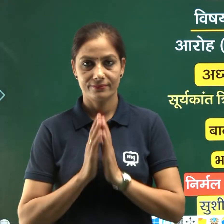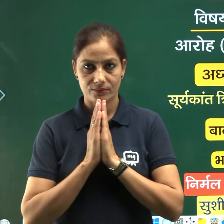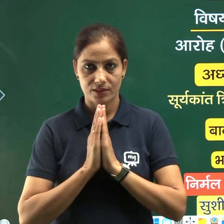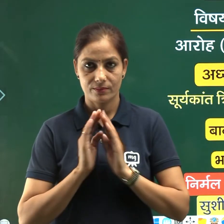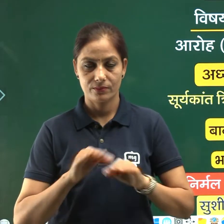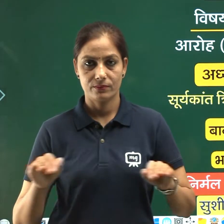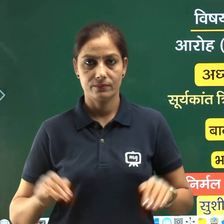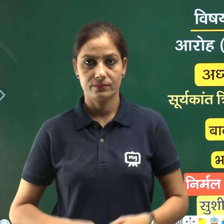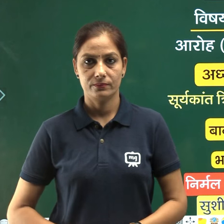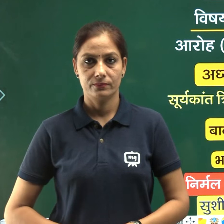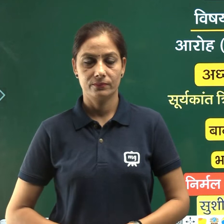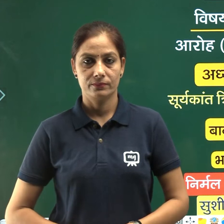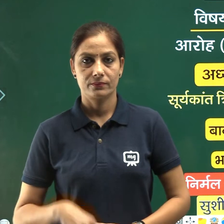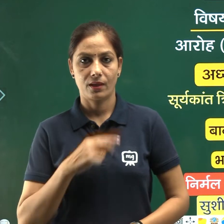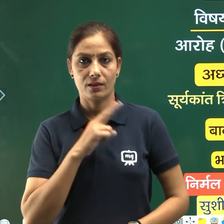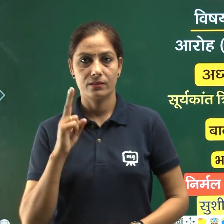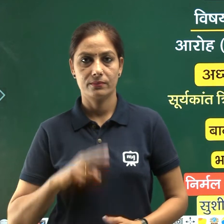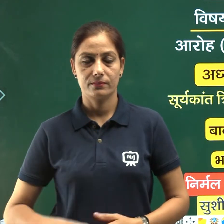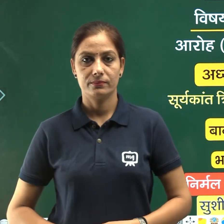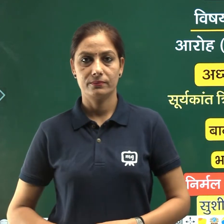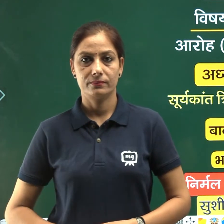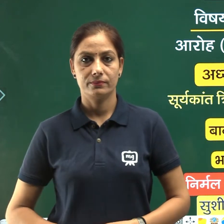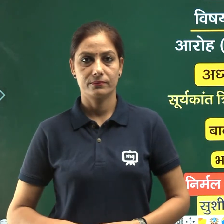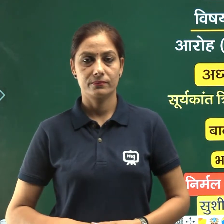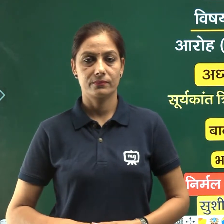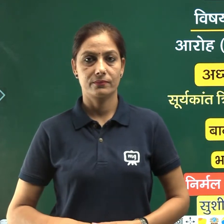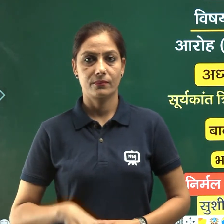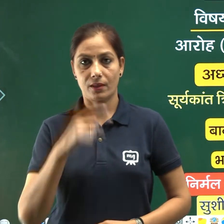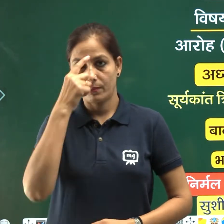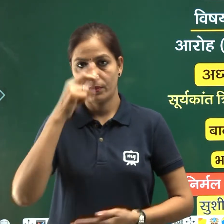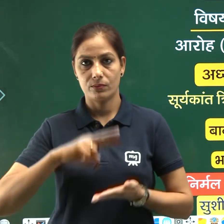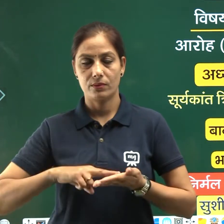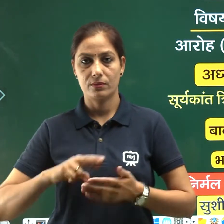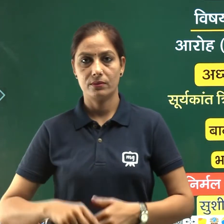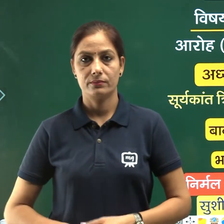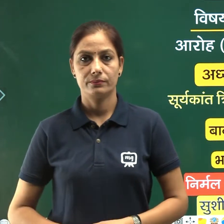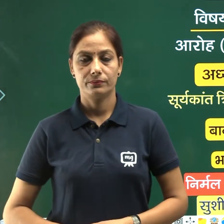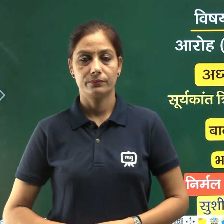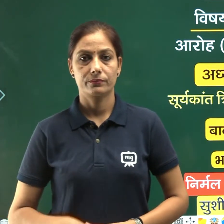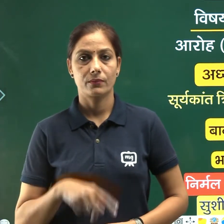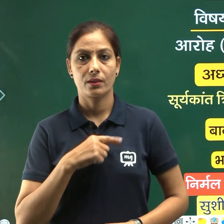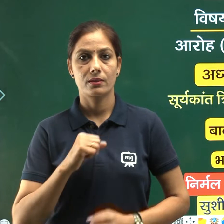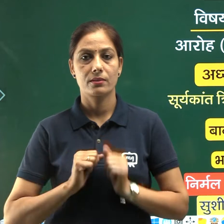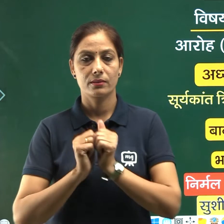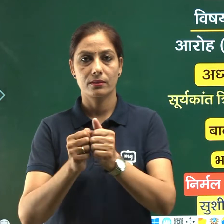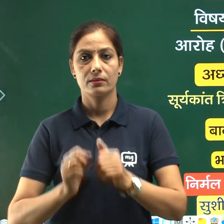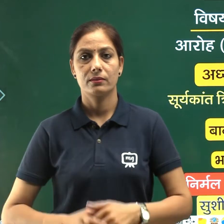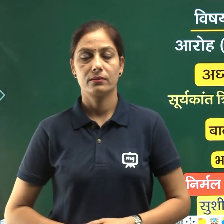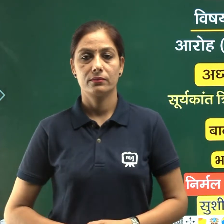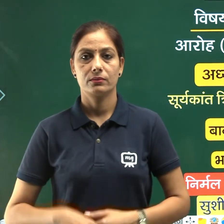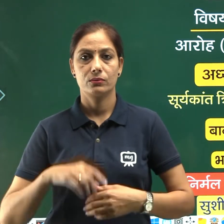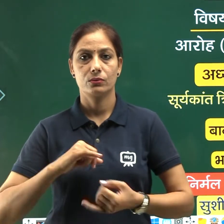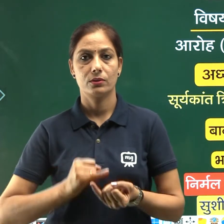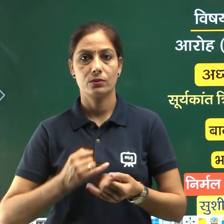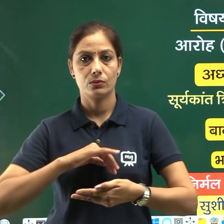नमस्कार बच्चों, मेरा नाम निर्मल कुमार गुप्ता। मेरे साथ हैं